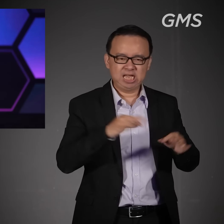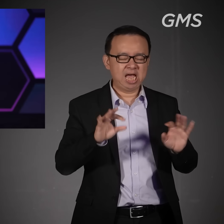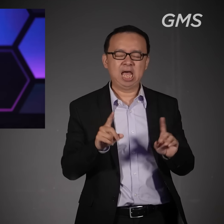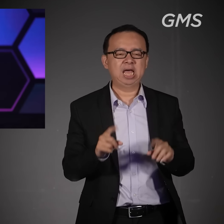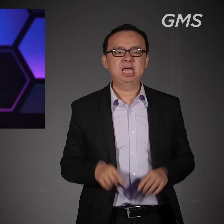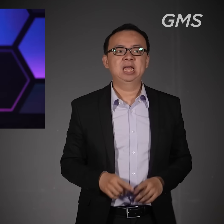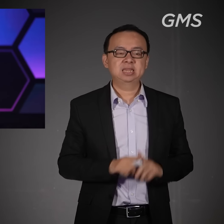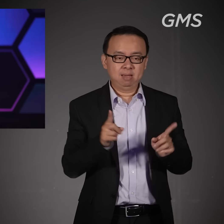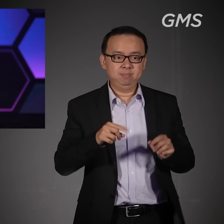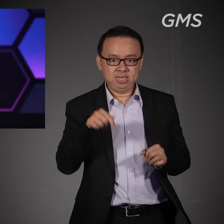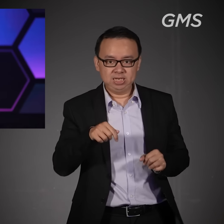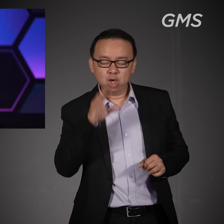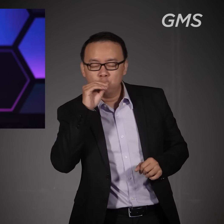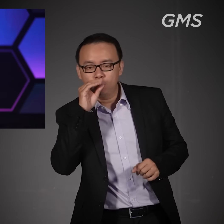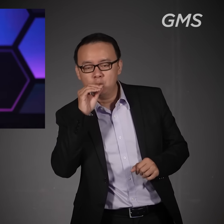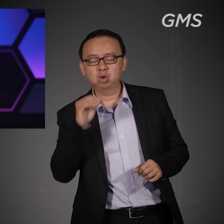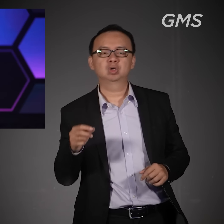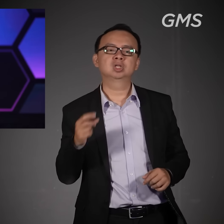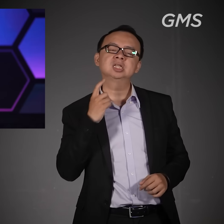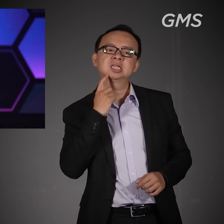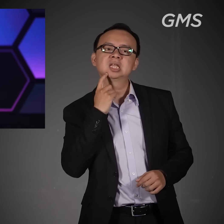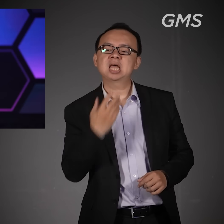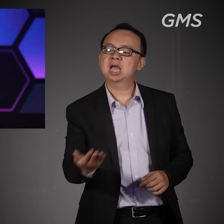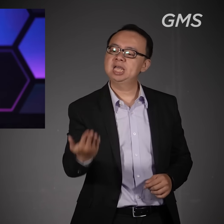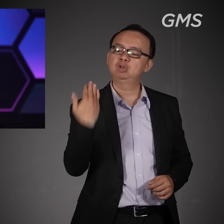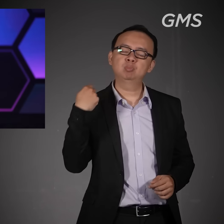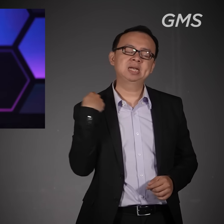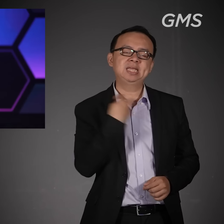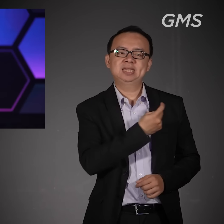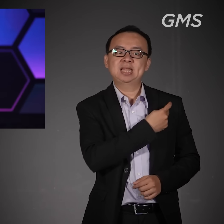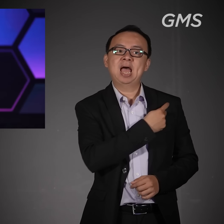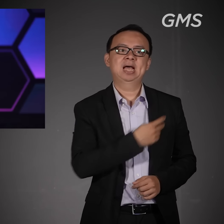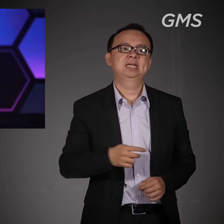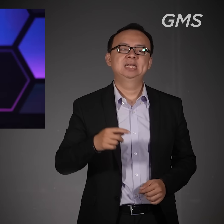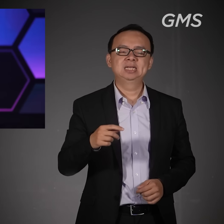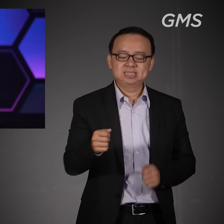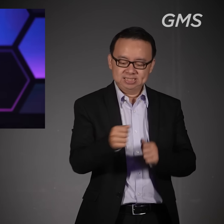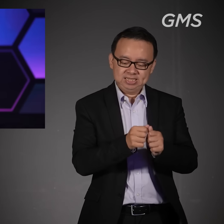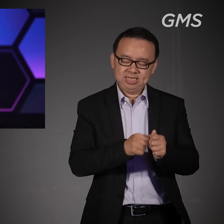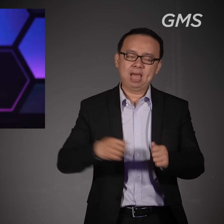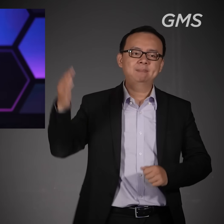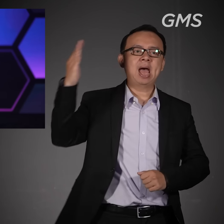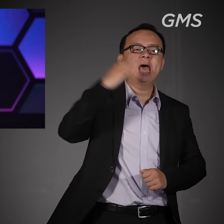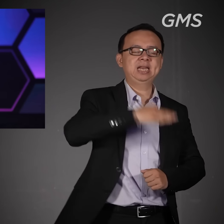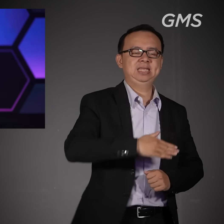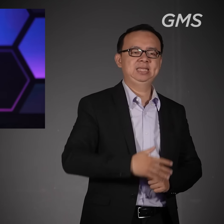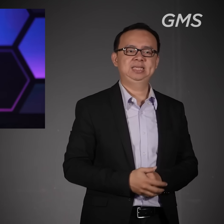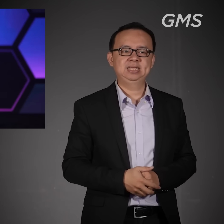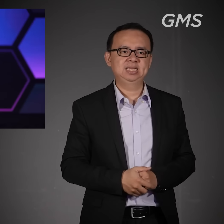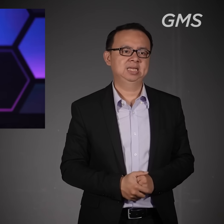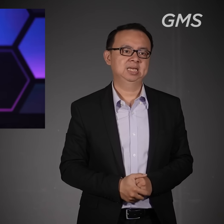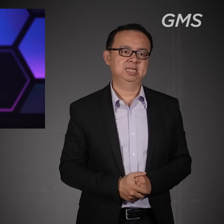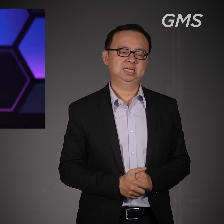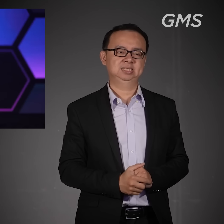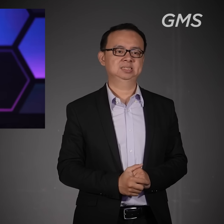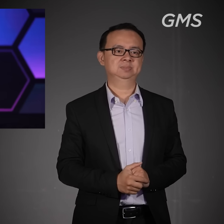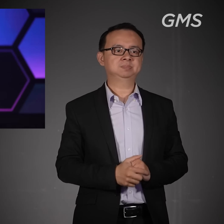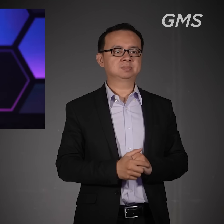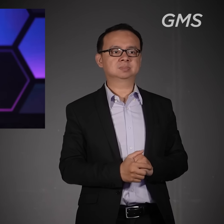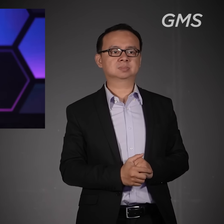harinya. Siapa mau menyongsong masa depan, ya begini caranya. Dan demikian mentalnya. Ini bukan hanya bicara